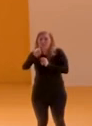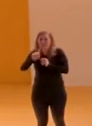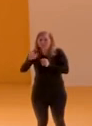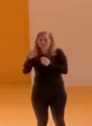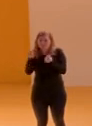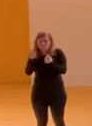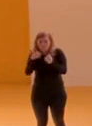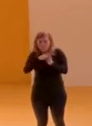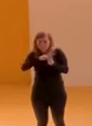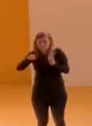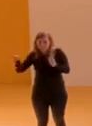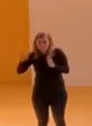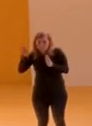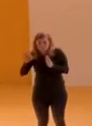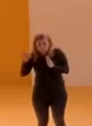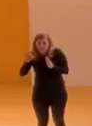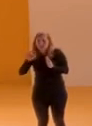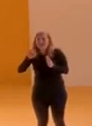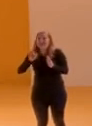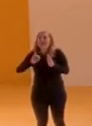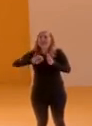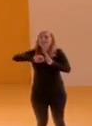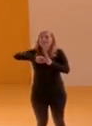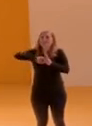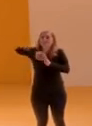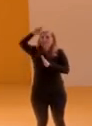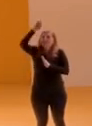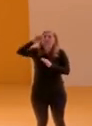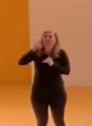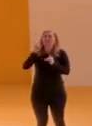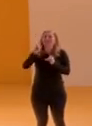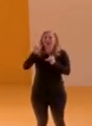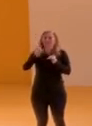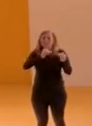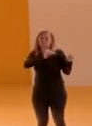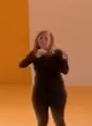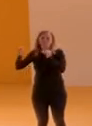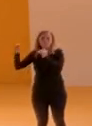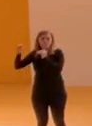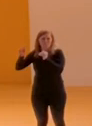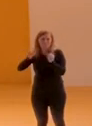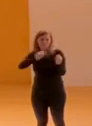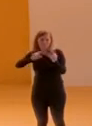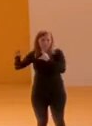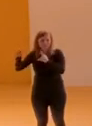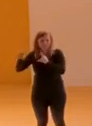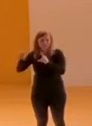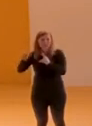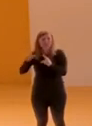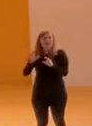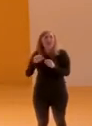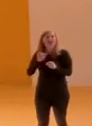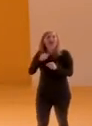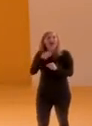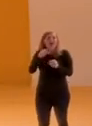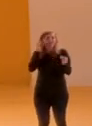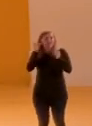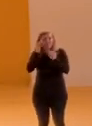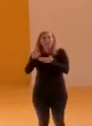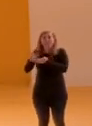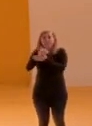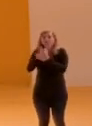i poziomy inflacji na osi y próbka danych zebrana to jest